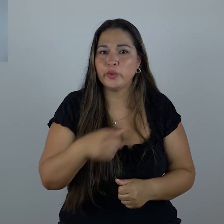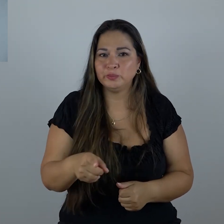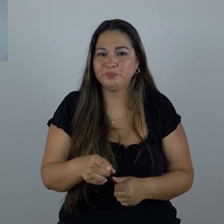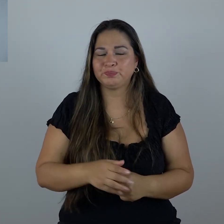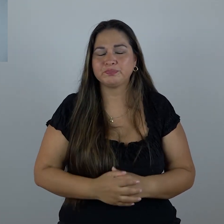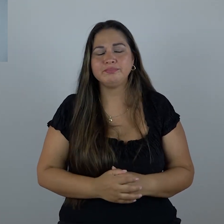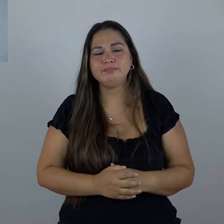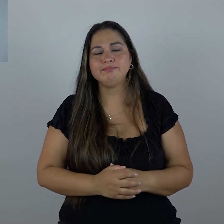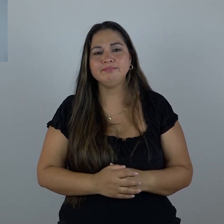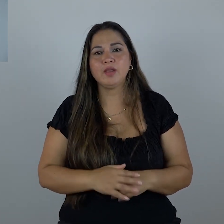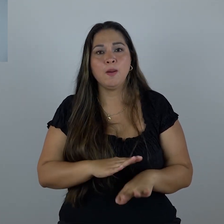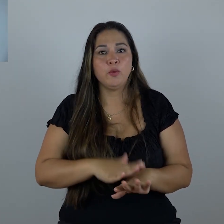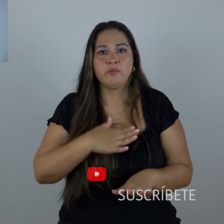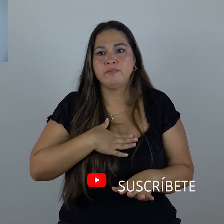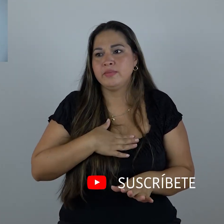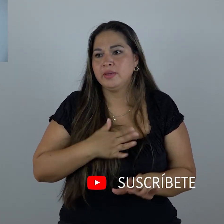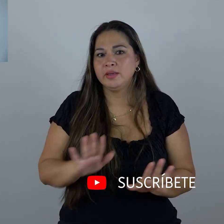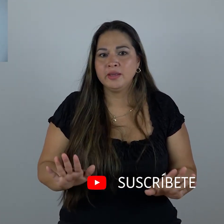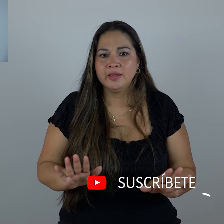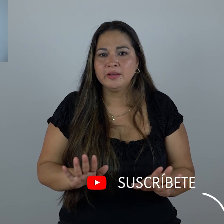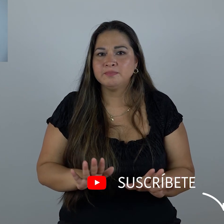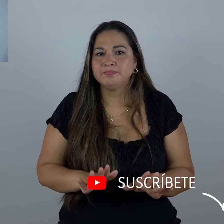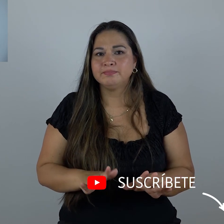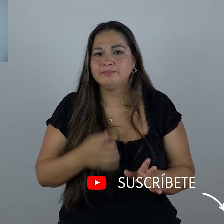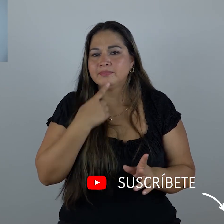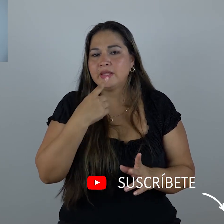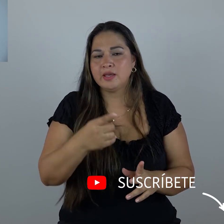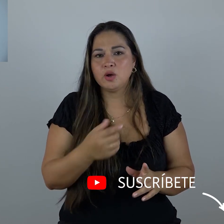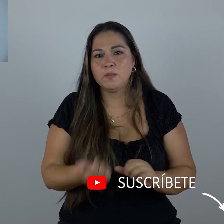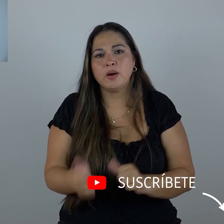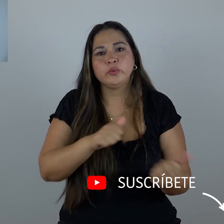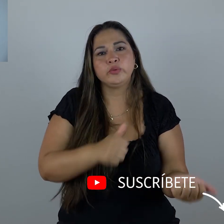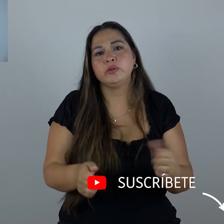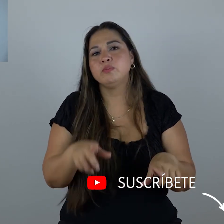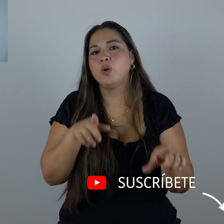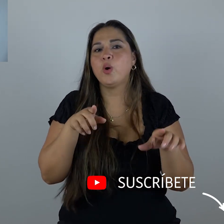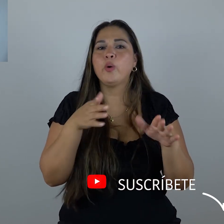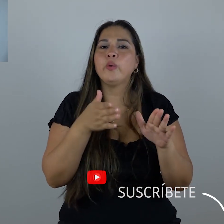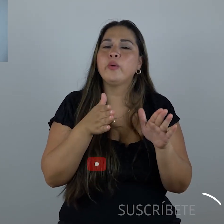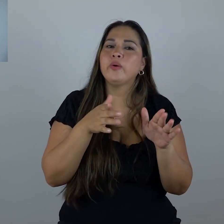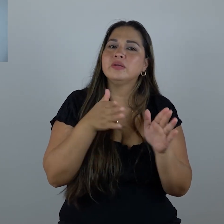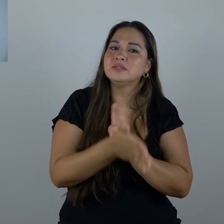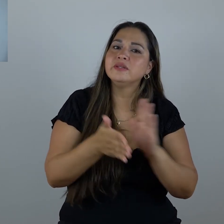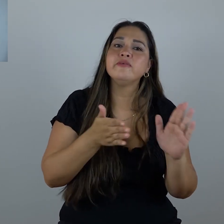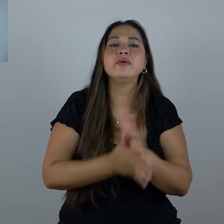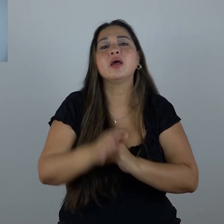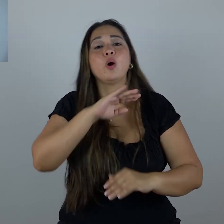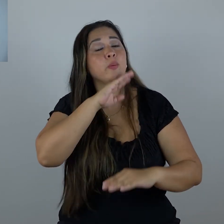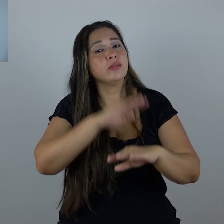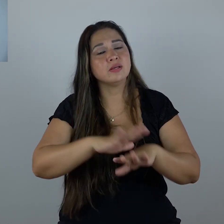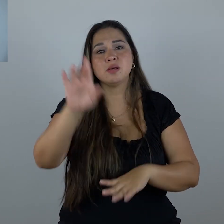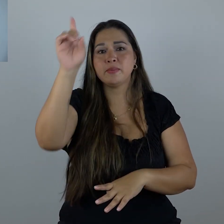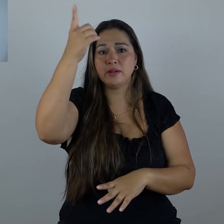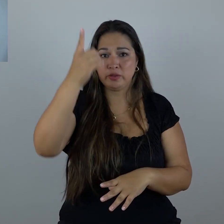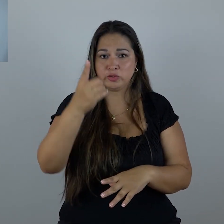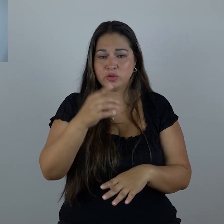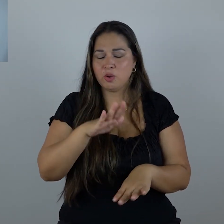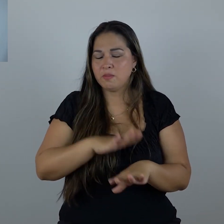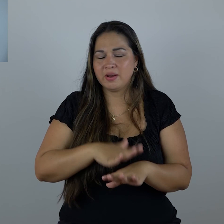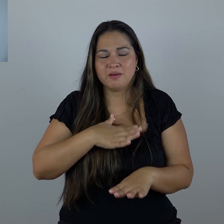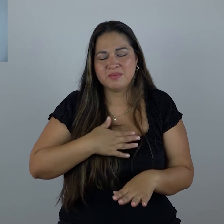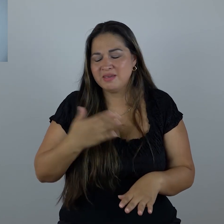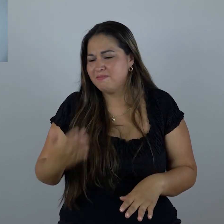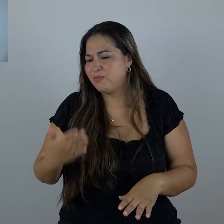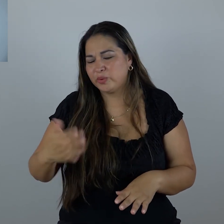Por mi parte, nada más. Bautismo es un acto de obediencia a Dios. Quédate con esa frase, porque para mí es